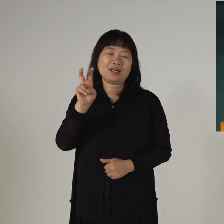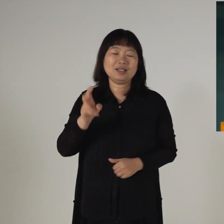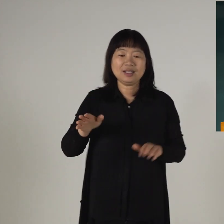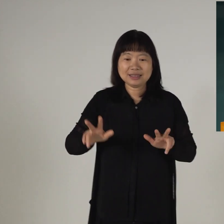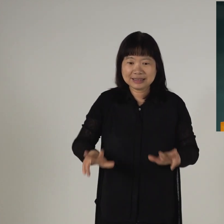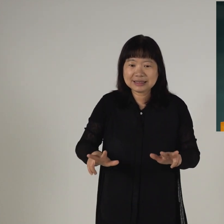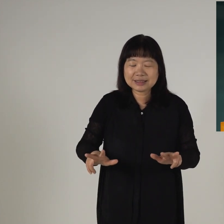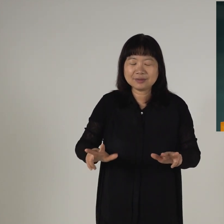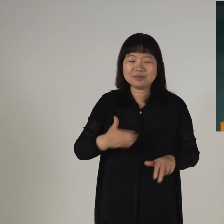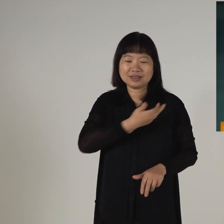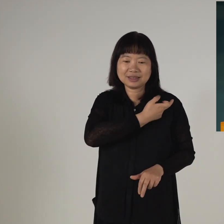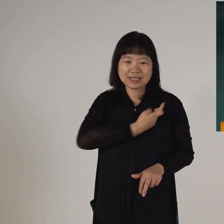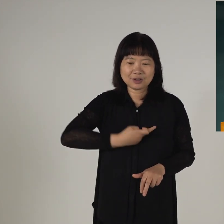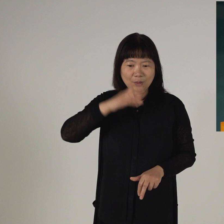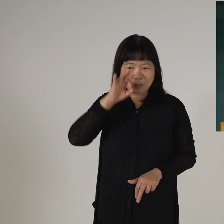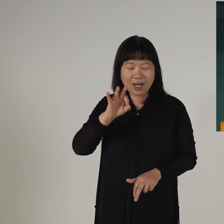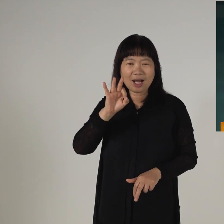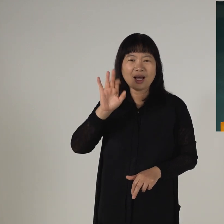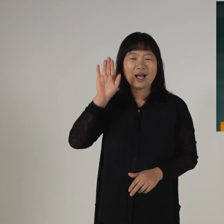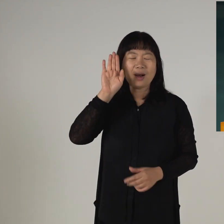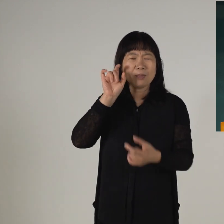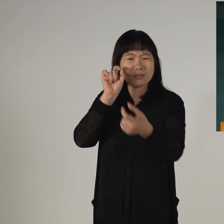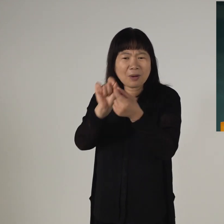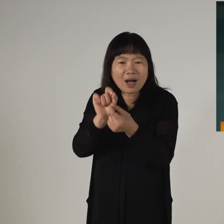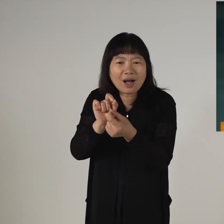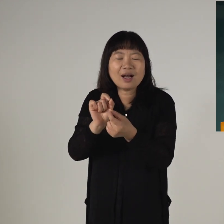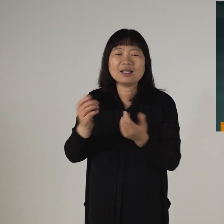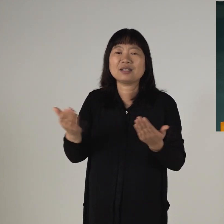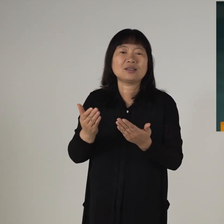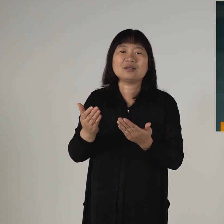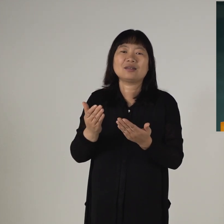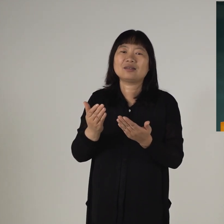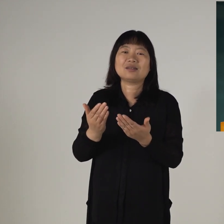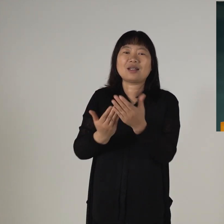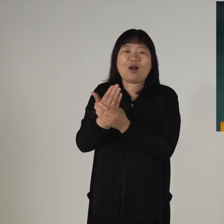자기들의 저 멀지 않은 앞날에 어떤 일이 벌어질지 몰라요.